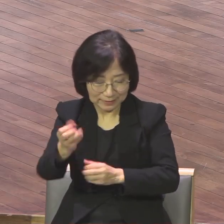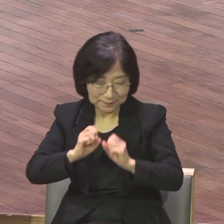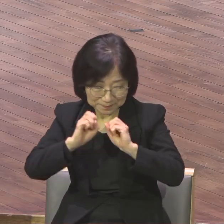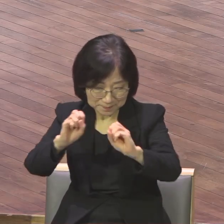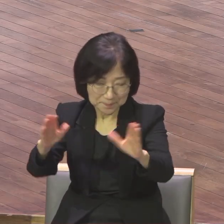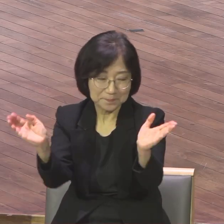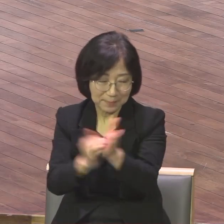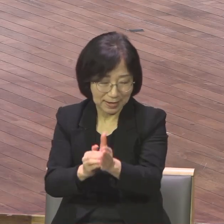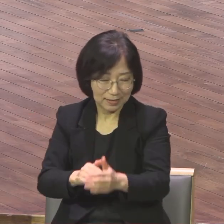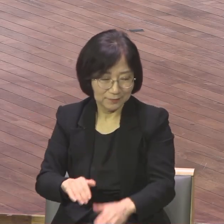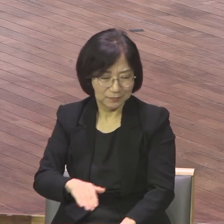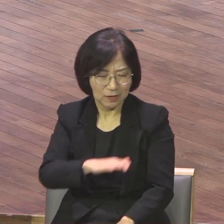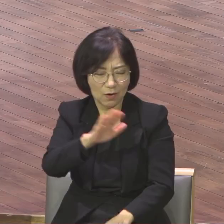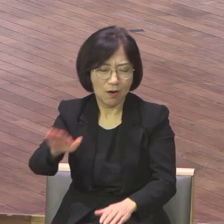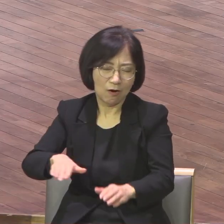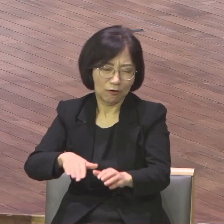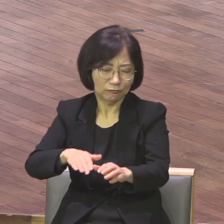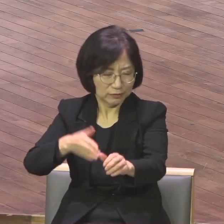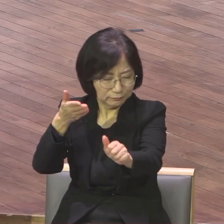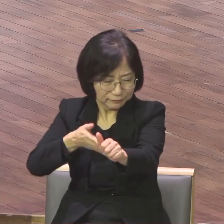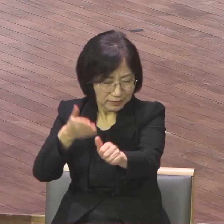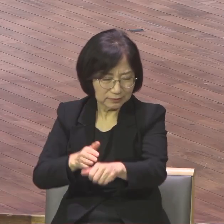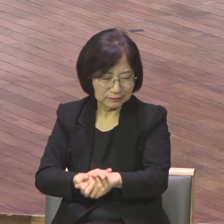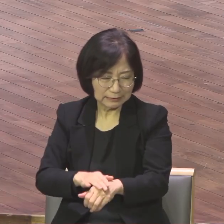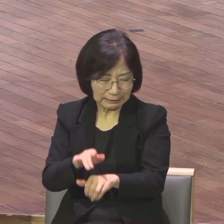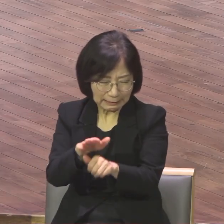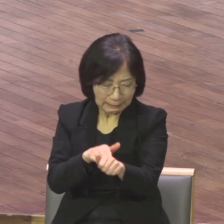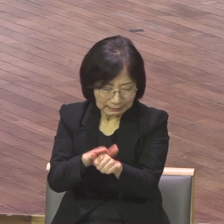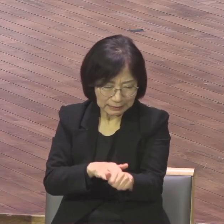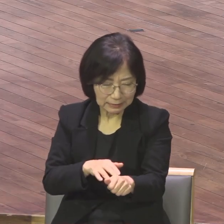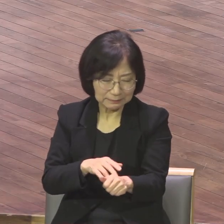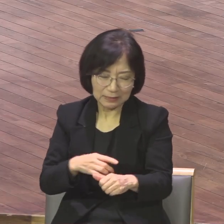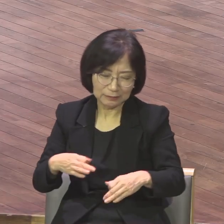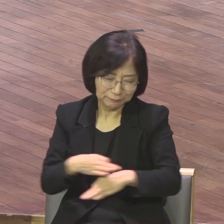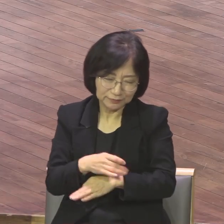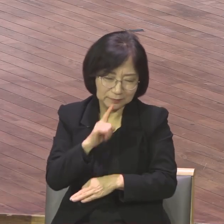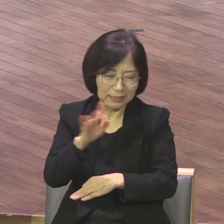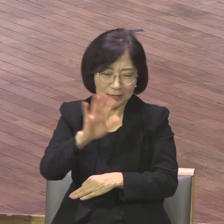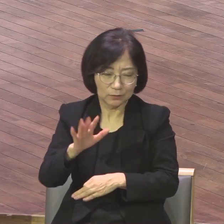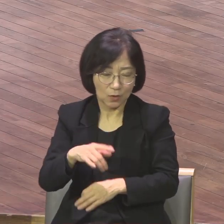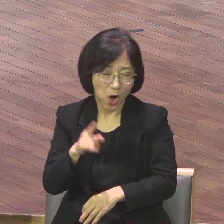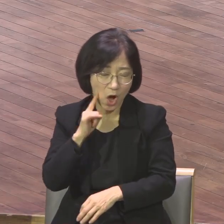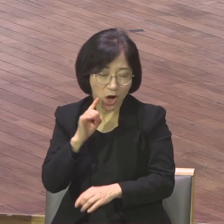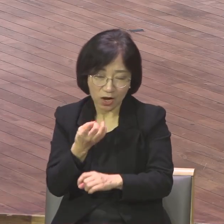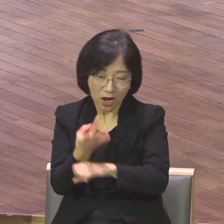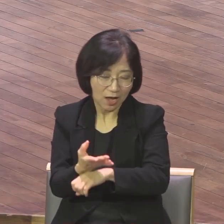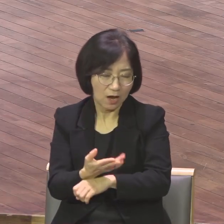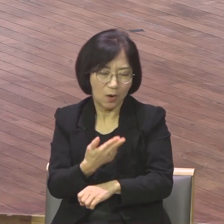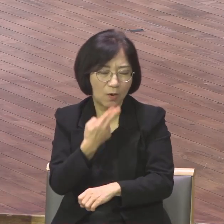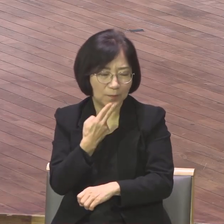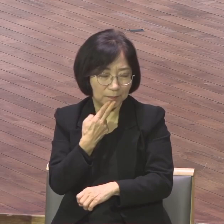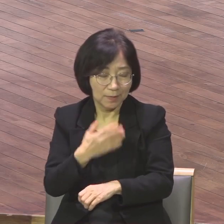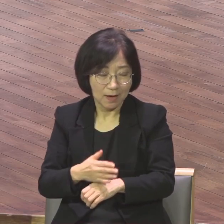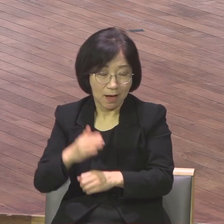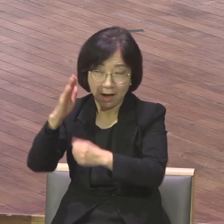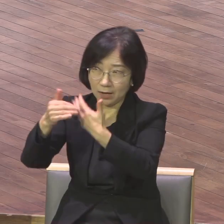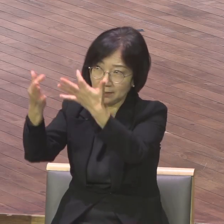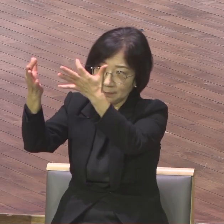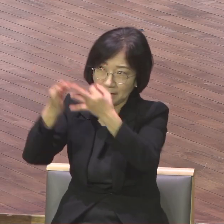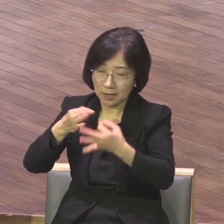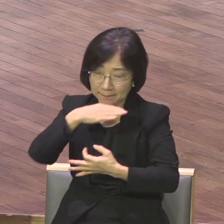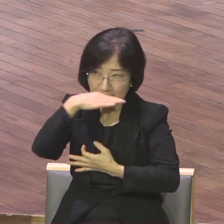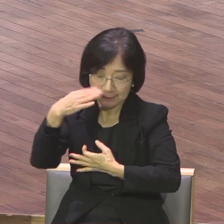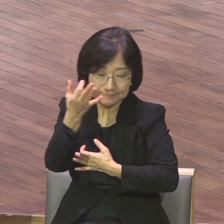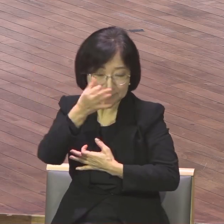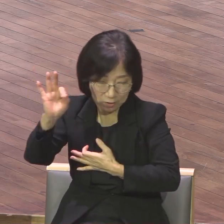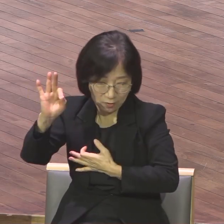우리의 권면은 간사함이나 부정에서 난 것이 아니요 속임수로 하는 것도 아니라 오직 하나님께 옳게 여기심을